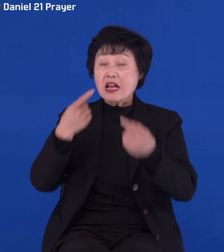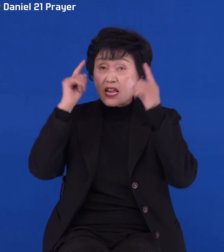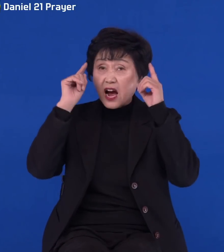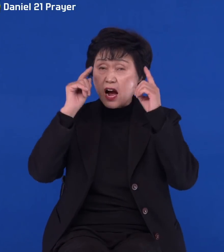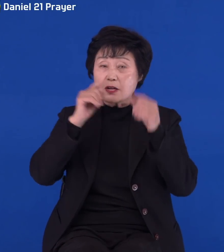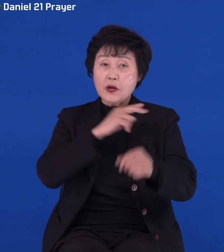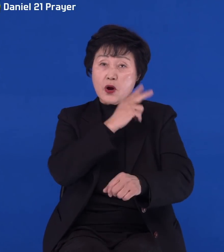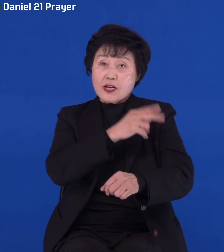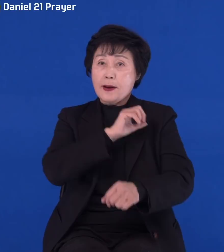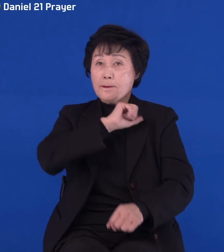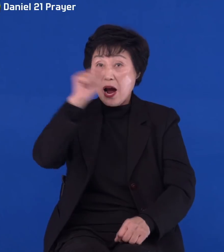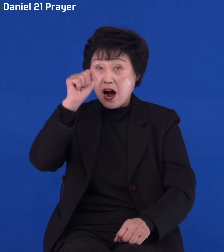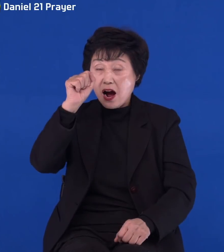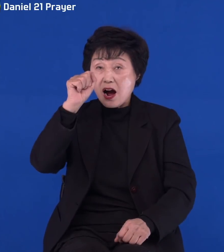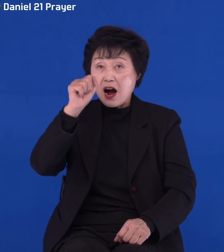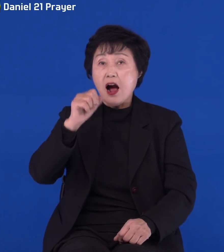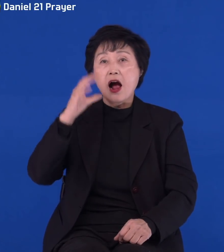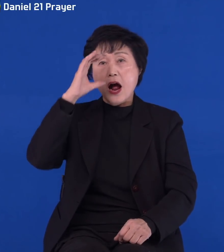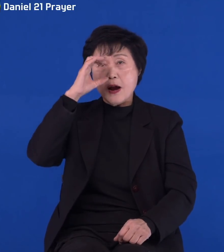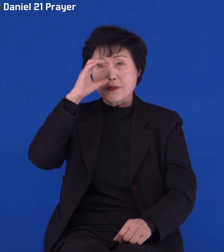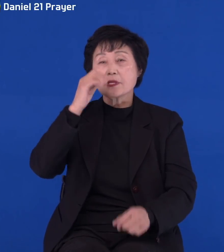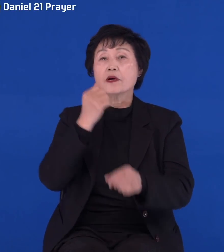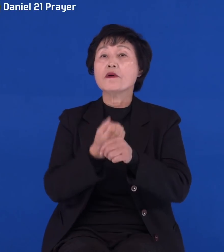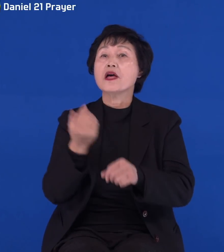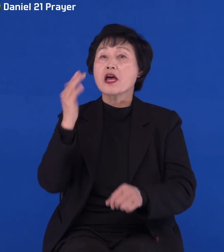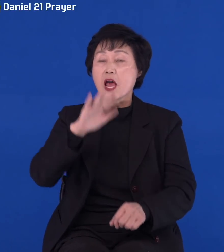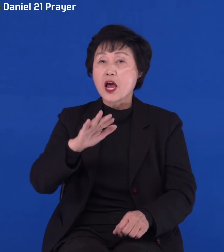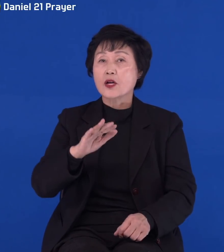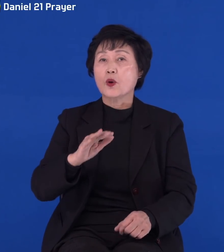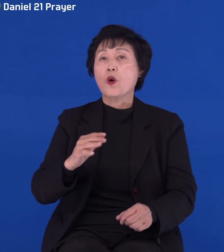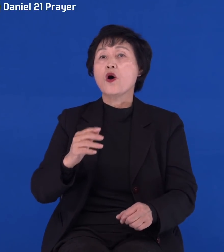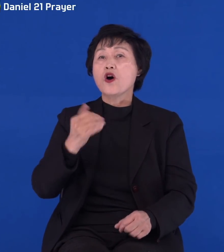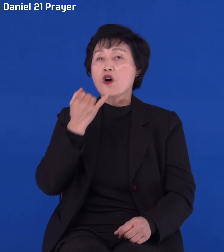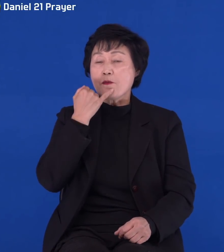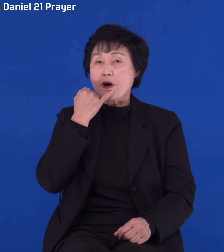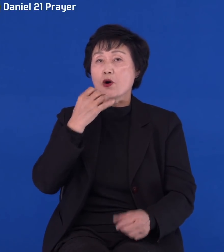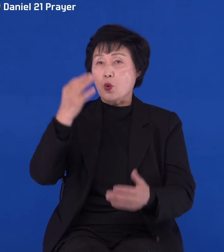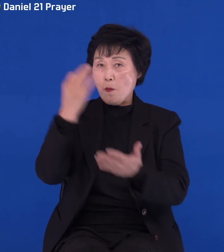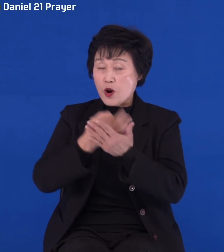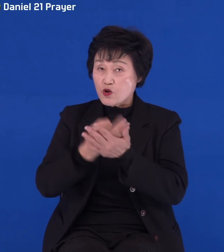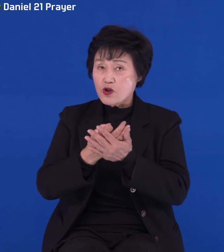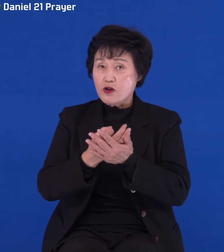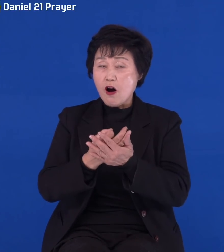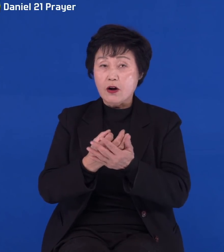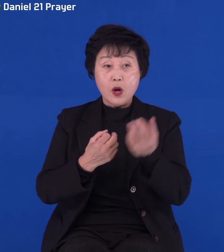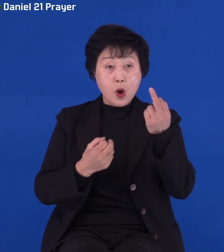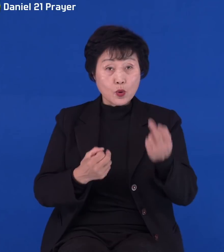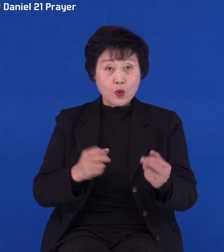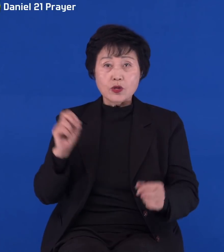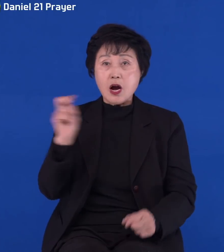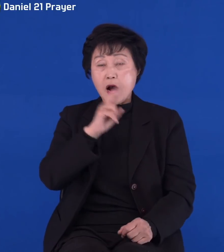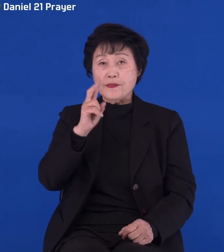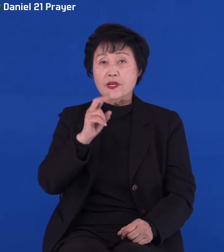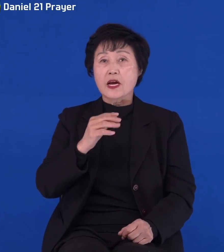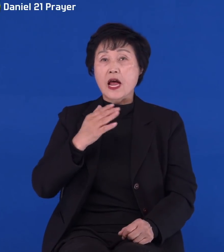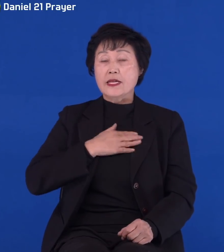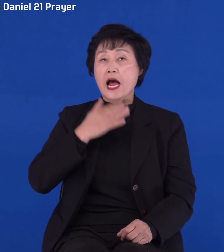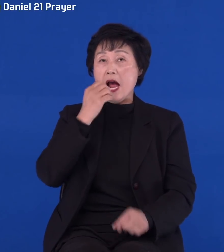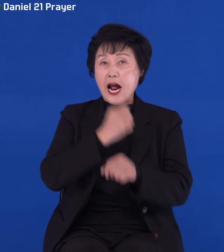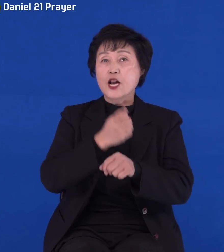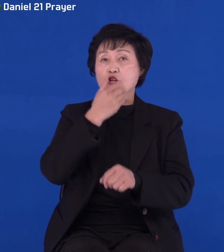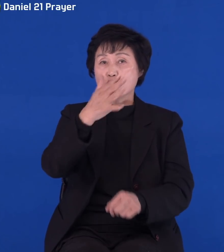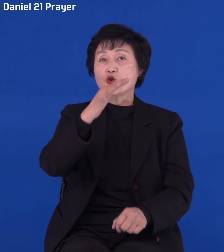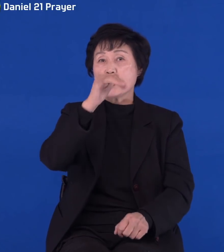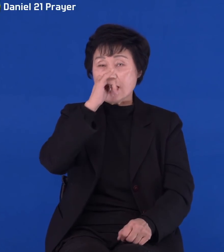그랬더니 얘가 갑자기 집에다가 IKN하고 딱 붙여놓더니 머리를 삭발하고 고3 때 공부를 하는 거예요. 제가 놀렸죠. 네가 깡통이냐?